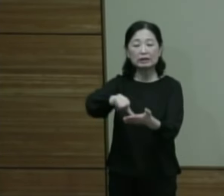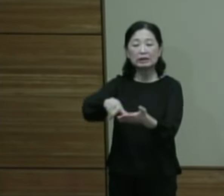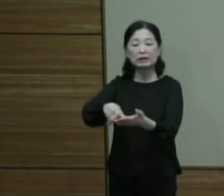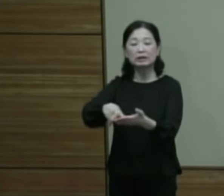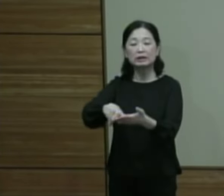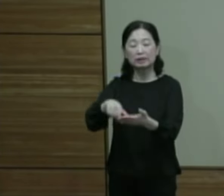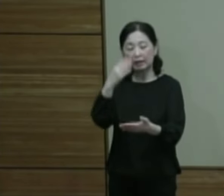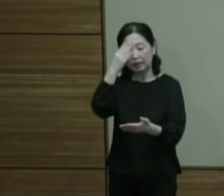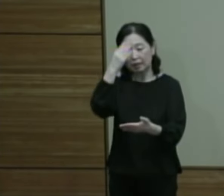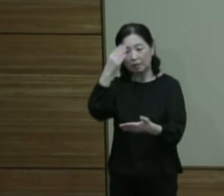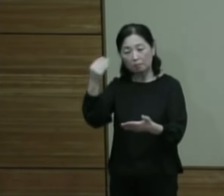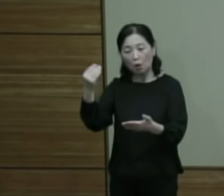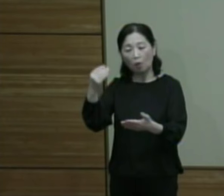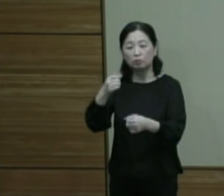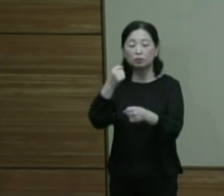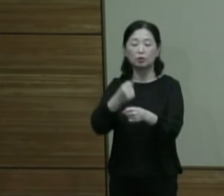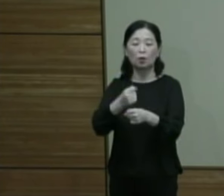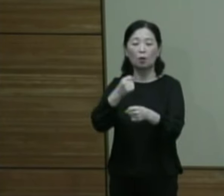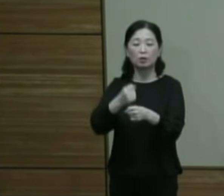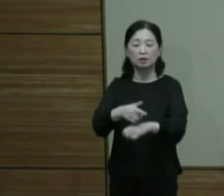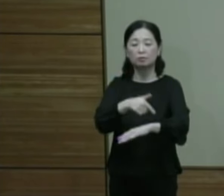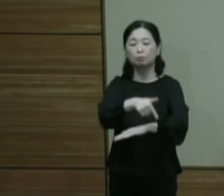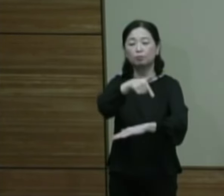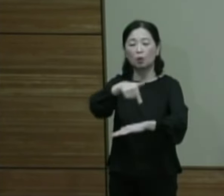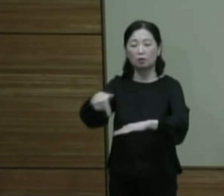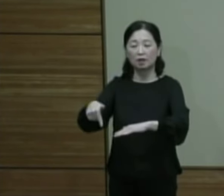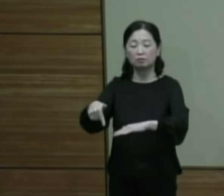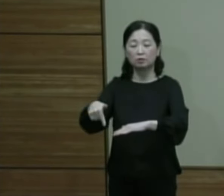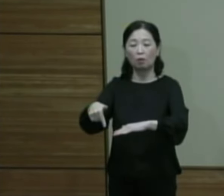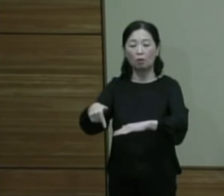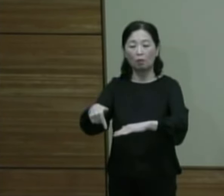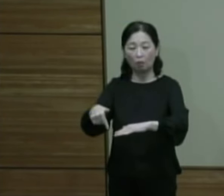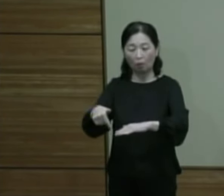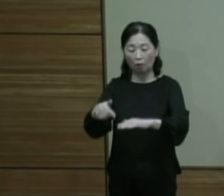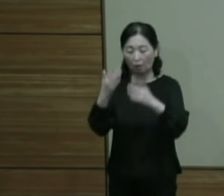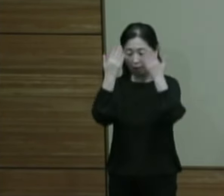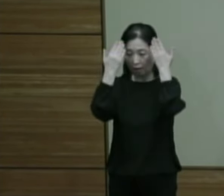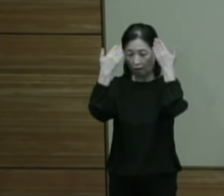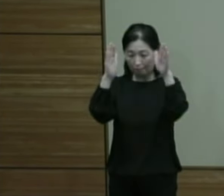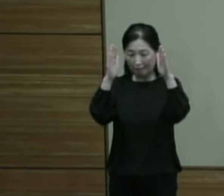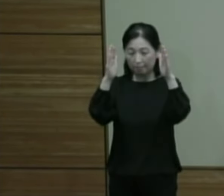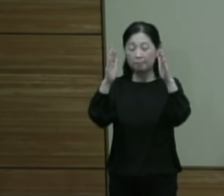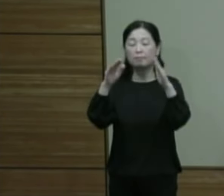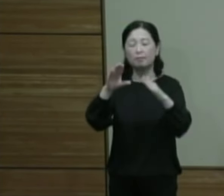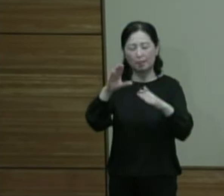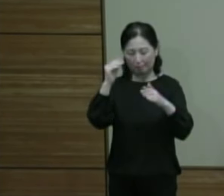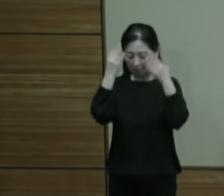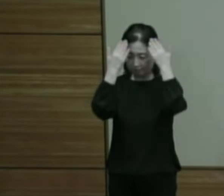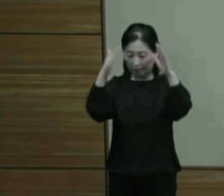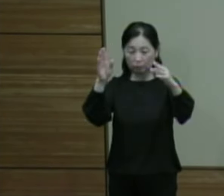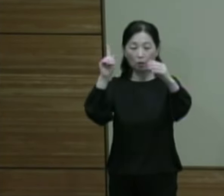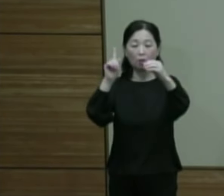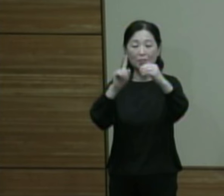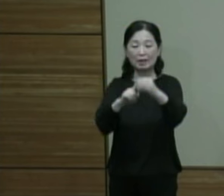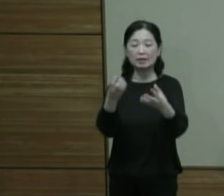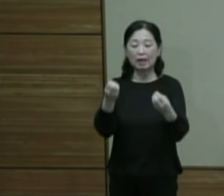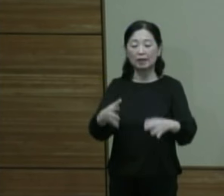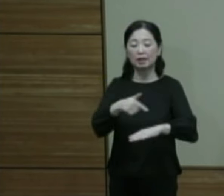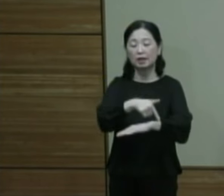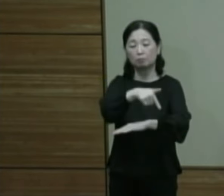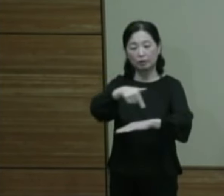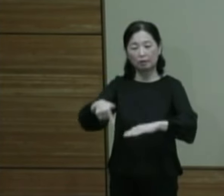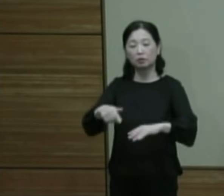創出プロジェクトということで、万博を目指してですね、新しいプロジェクトを行うことになり